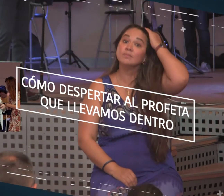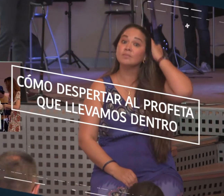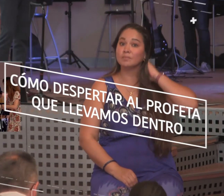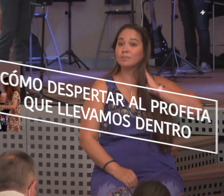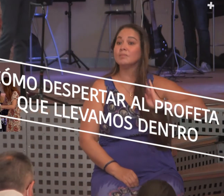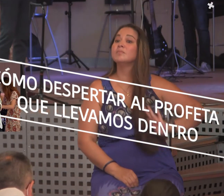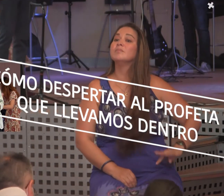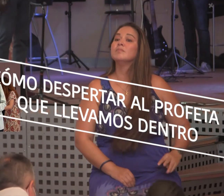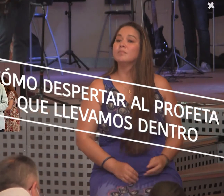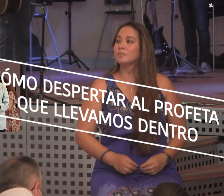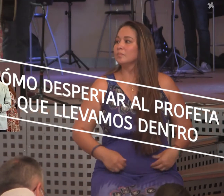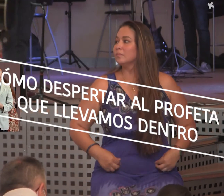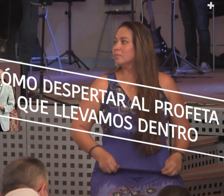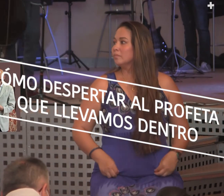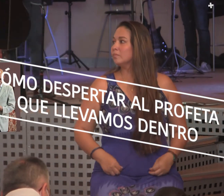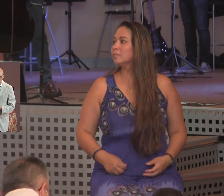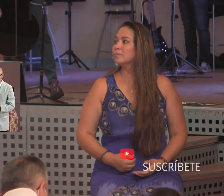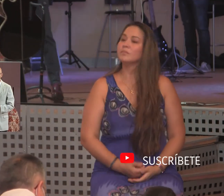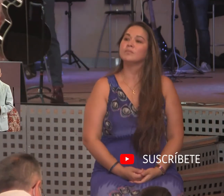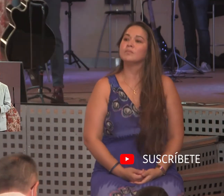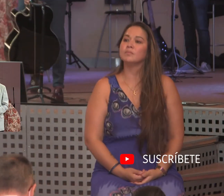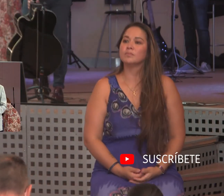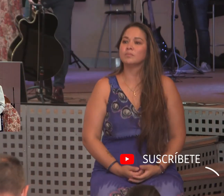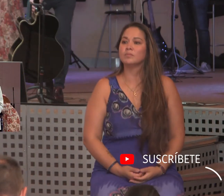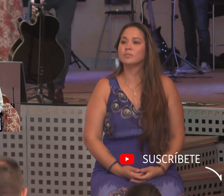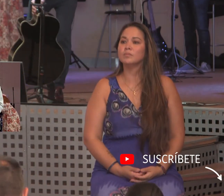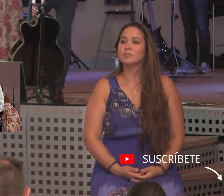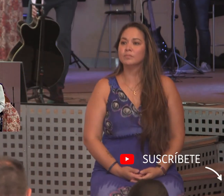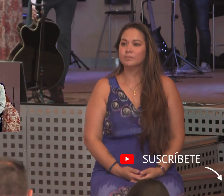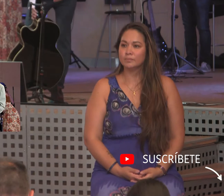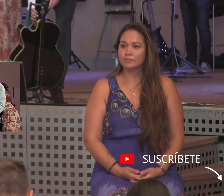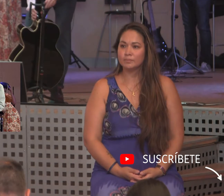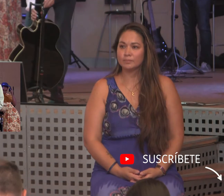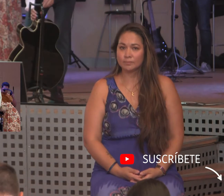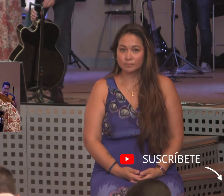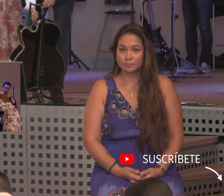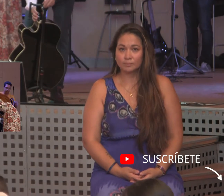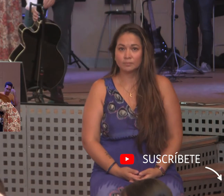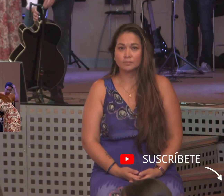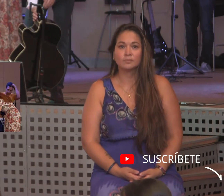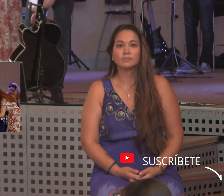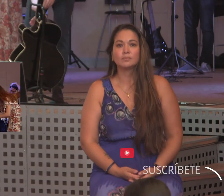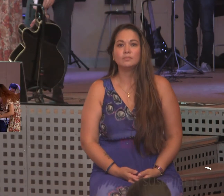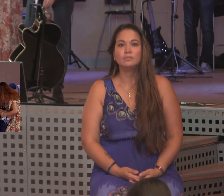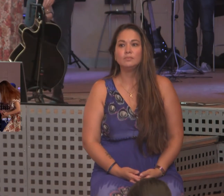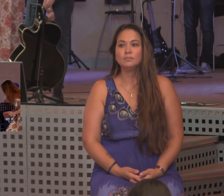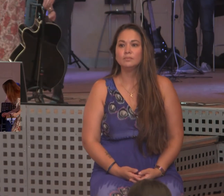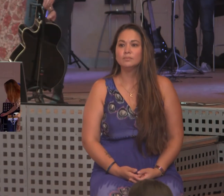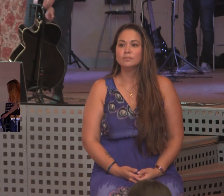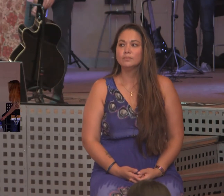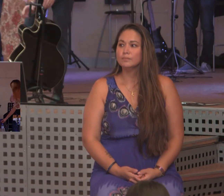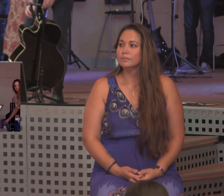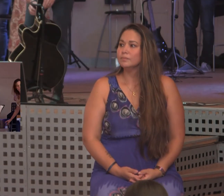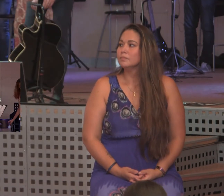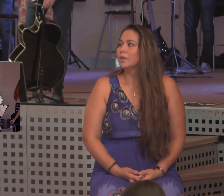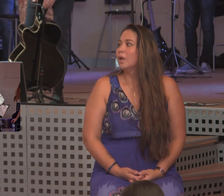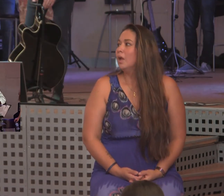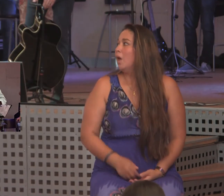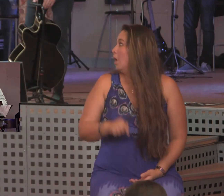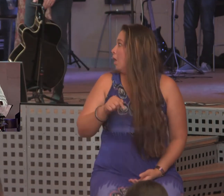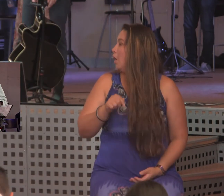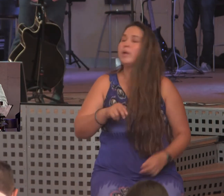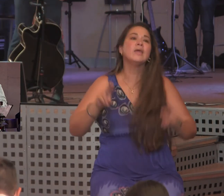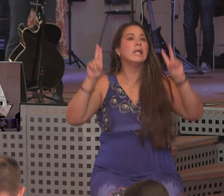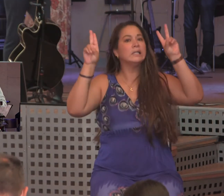Hoy le he puesto título a la predicación. Estoy imitando al pastor Antonio, me habéis dado cuenta, ¿no? Y el título es el